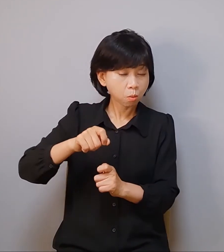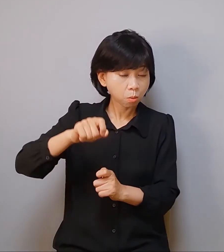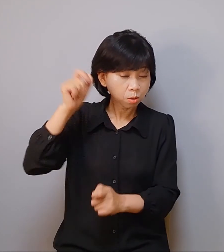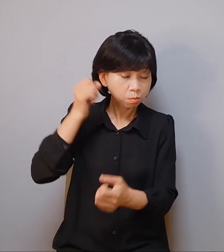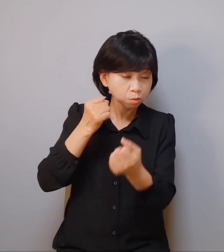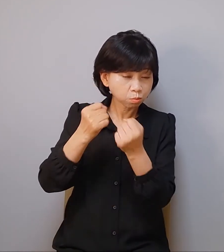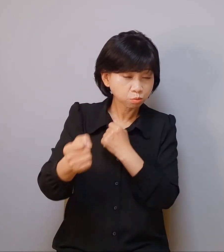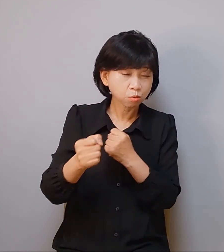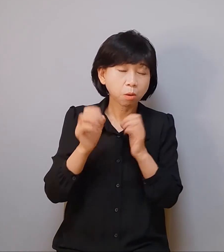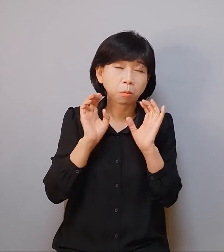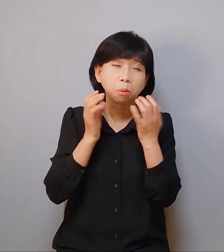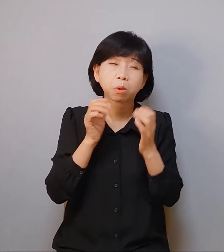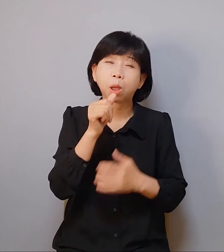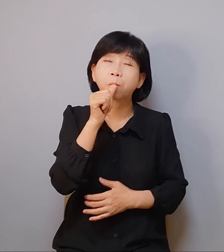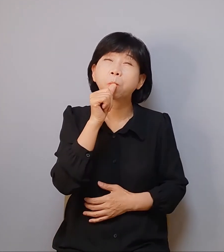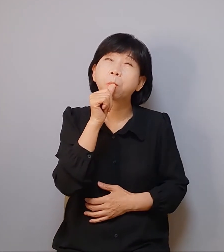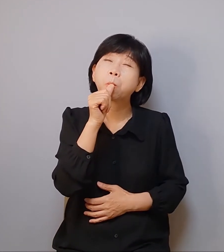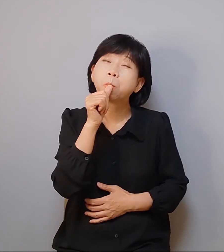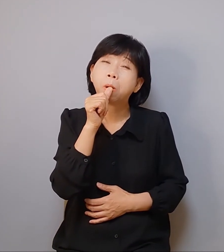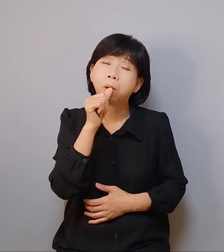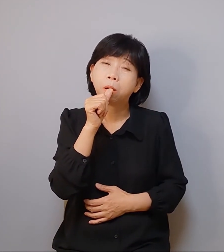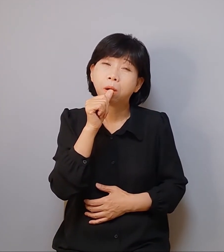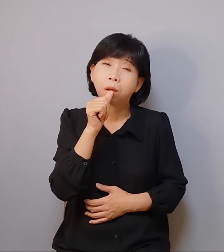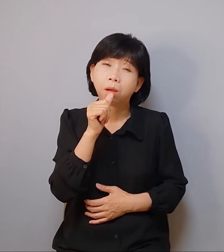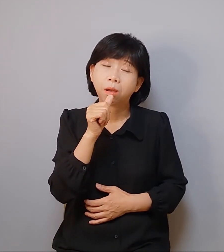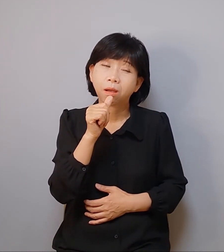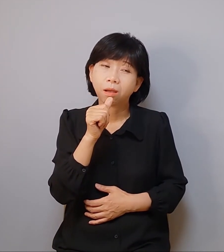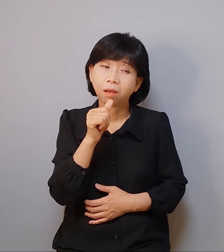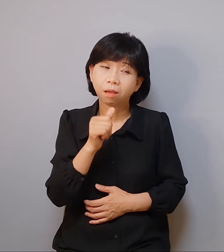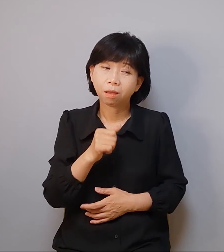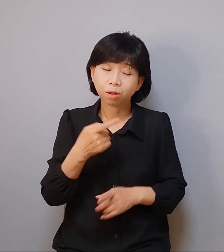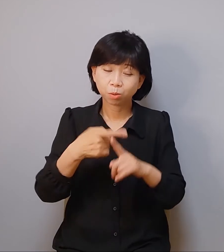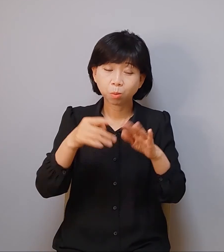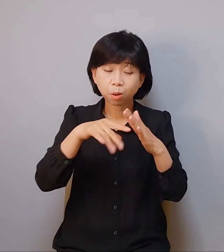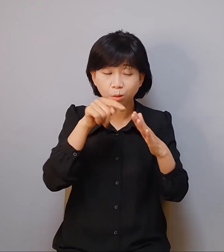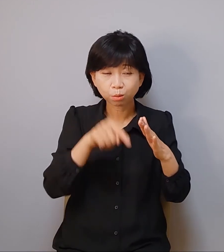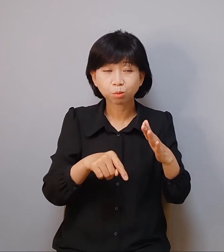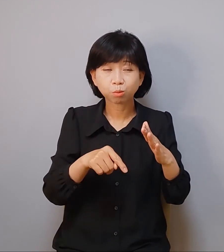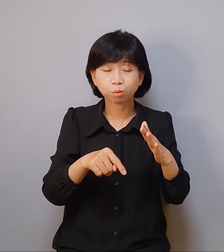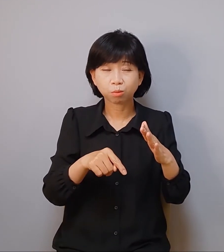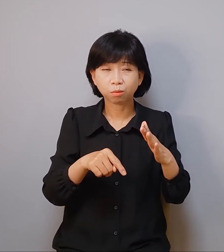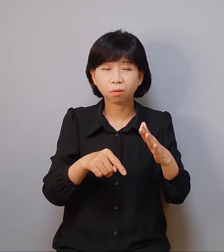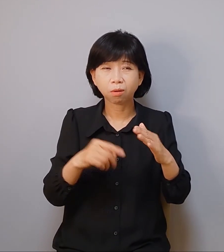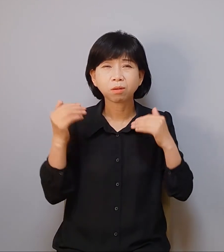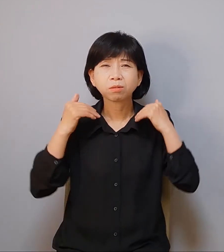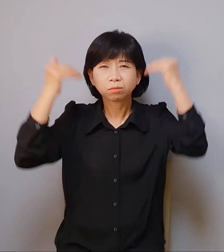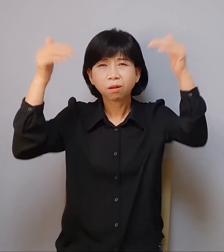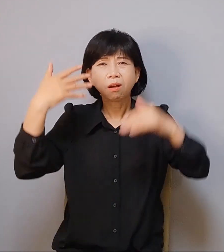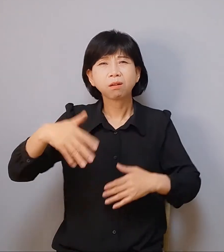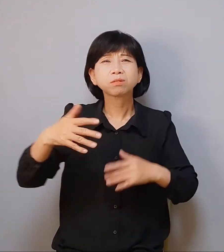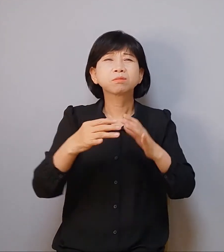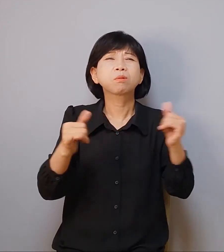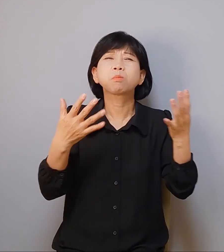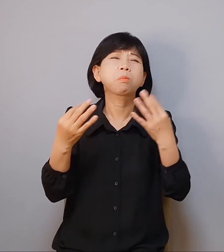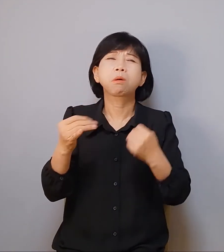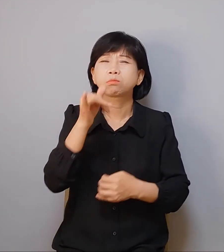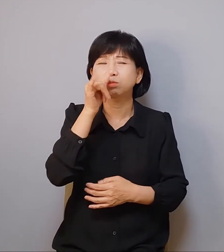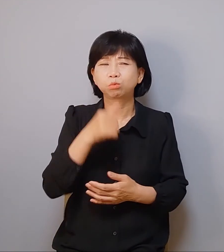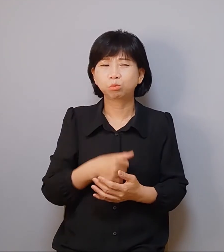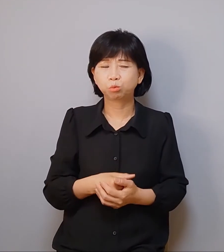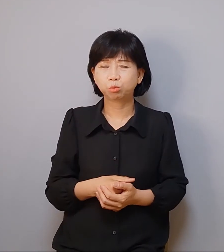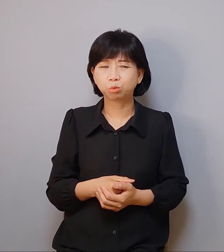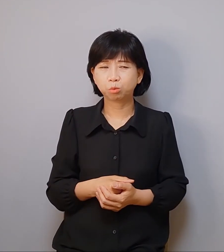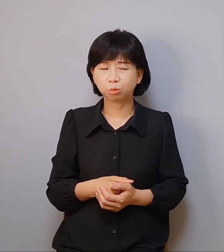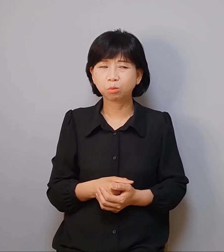교회에서 꽤나 직책이 있는 분인데도 불구하고 철이 안 든 분들이 있어요. 내 마음에 안 든 건 다 틀린